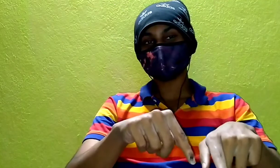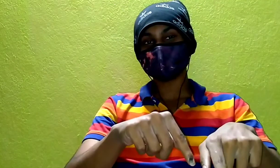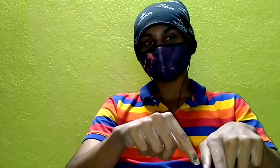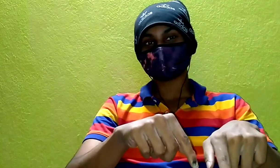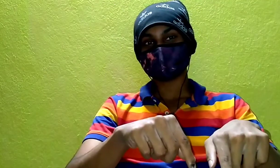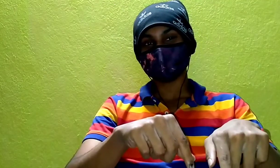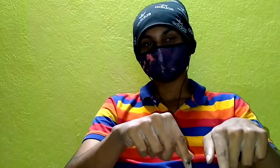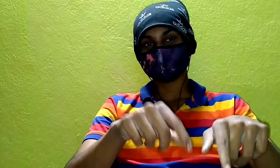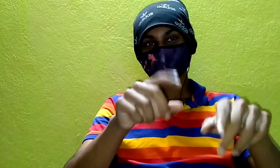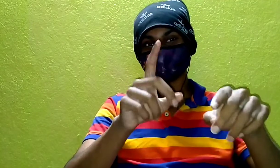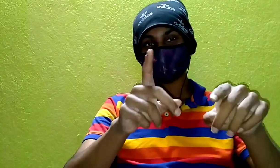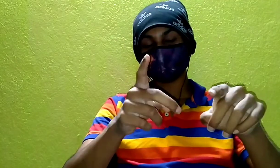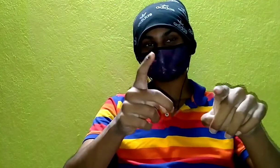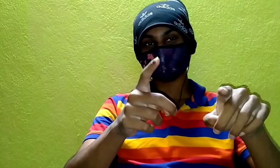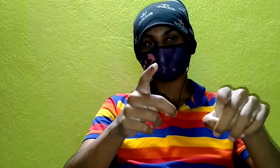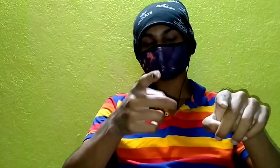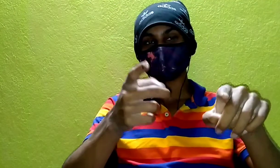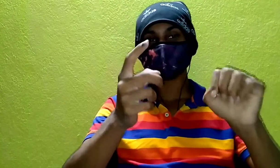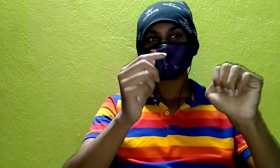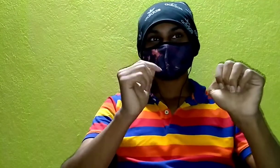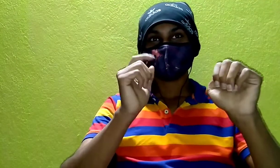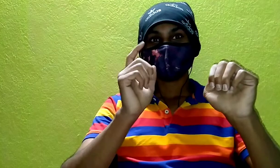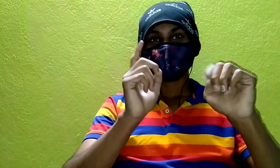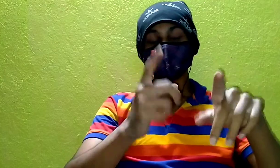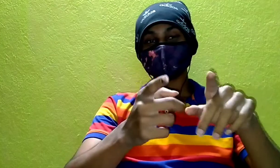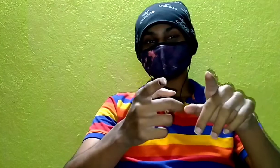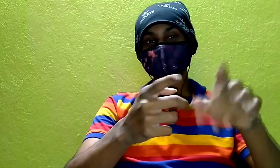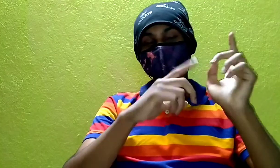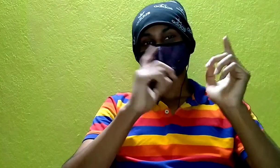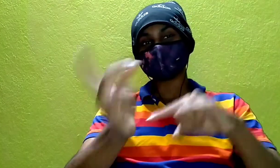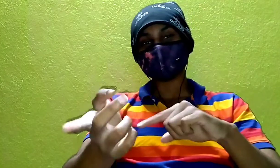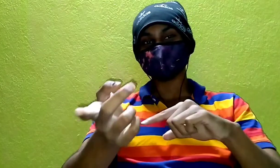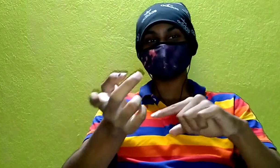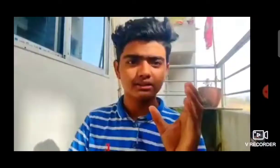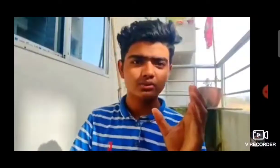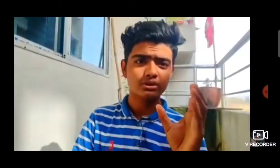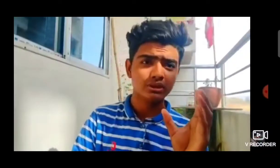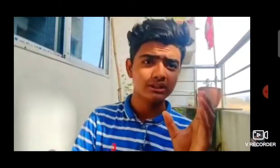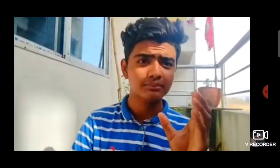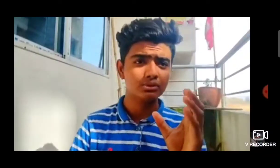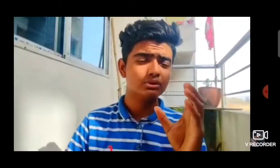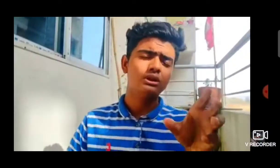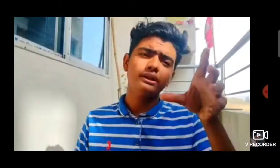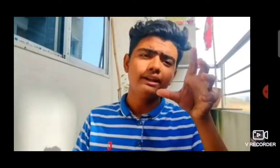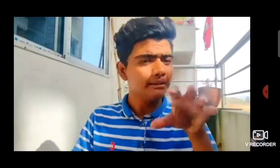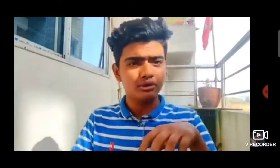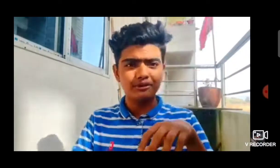निकल जाता है जिसका बोला था यह दुनिया तुझे क्या मांगू जब तू सुना दिया हम लोगों को यह साफ